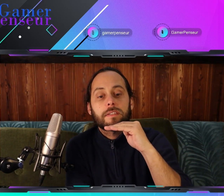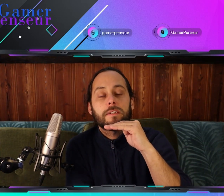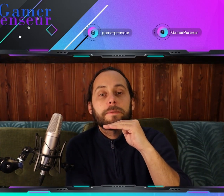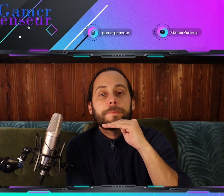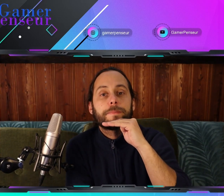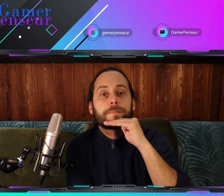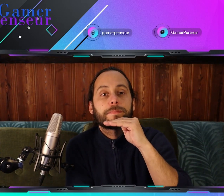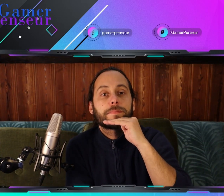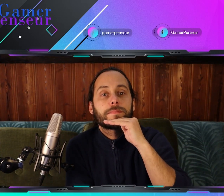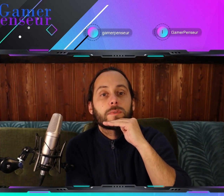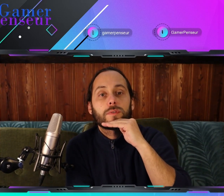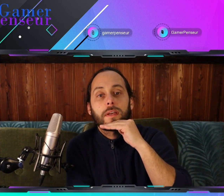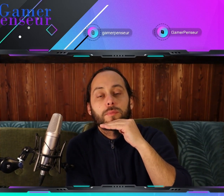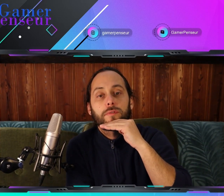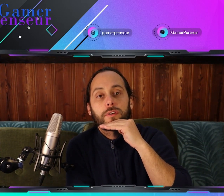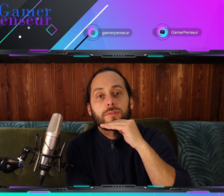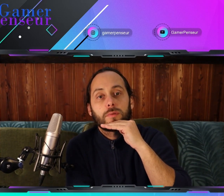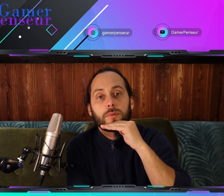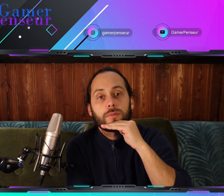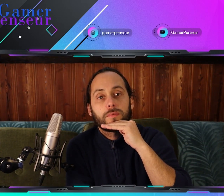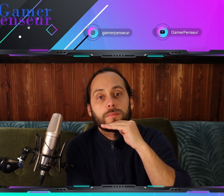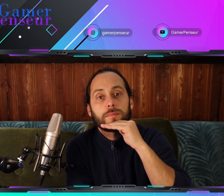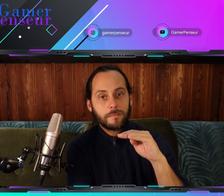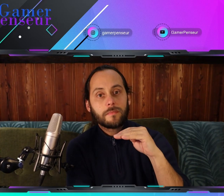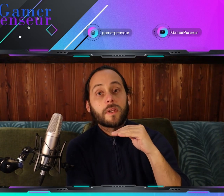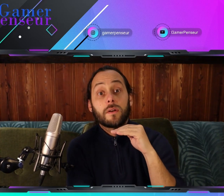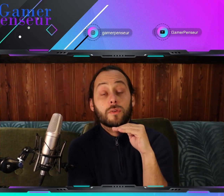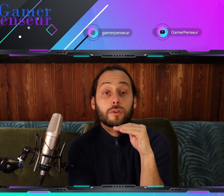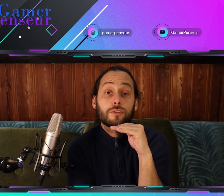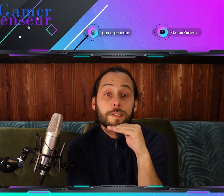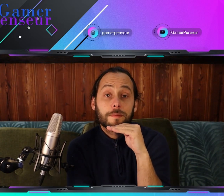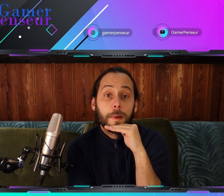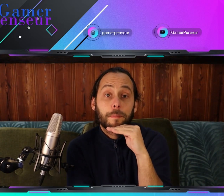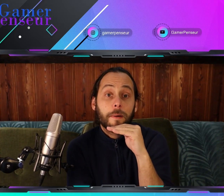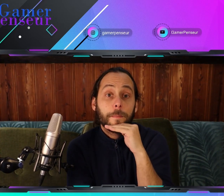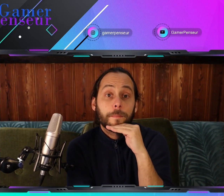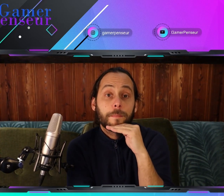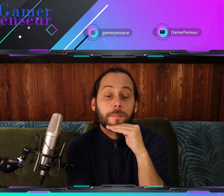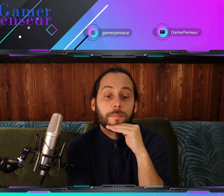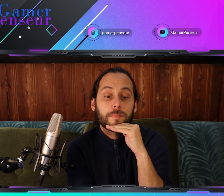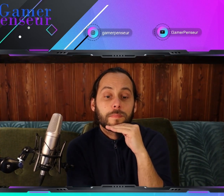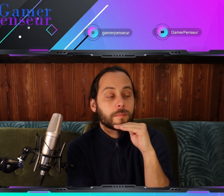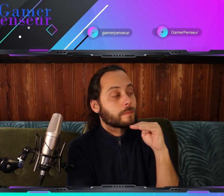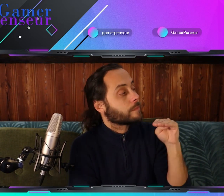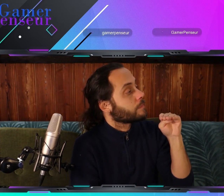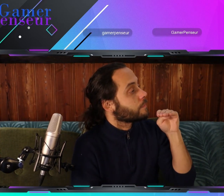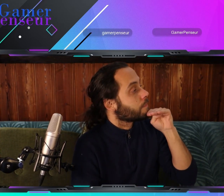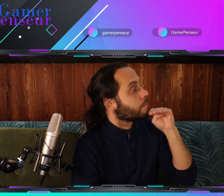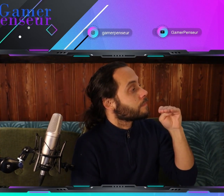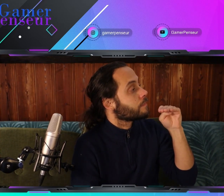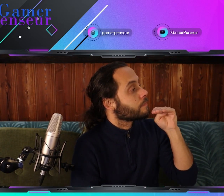Assez facile. On tape 2 fois sur le menton. Donc en Suisse, papa.